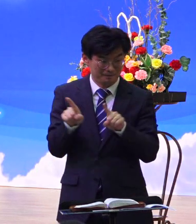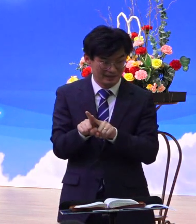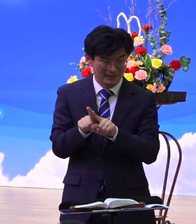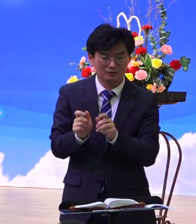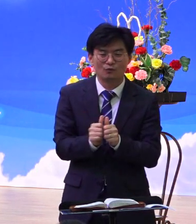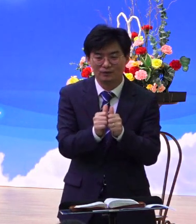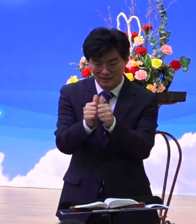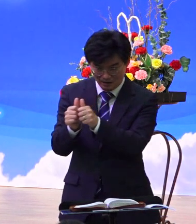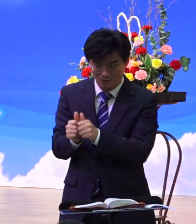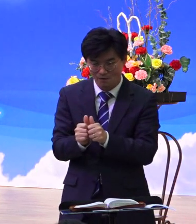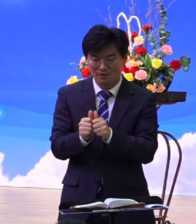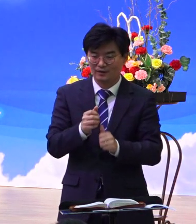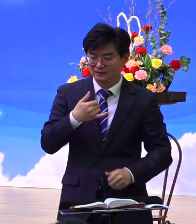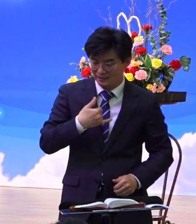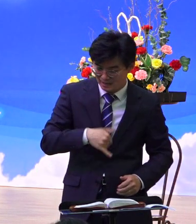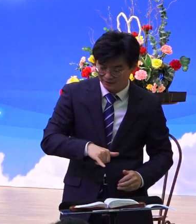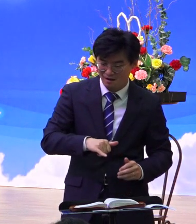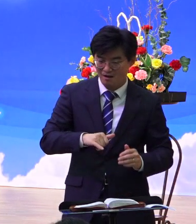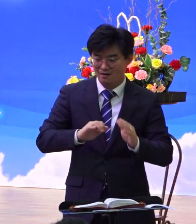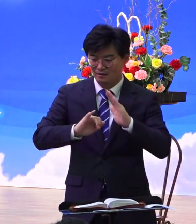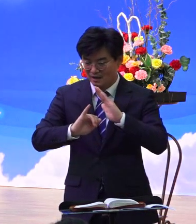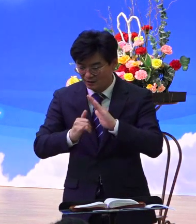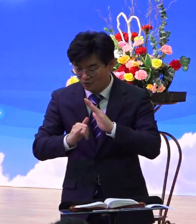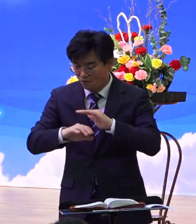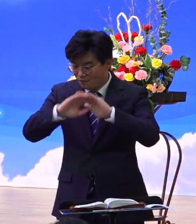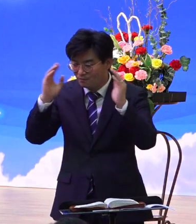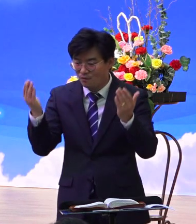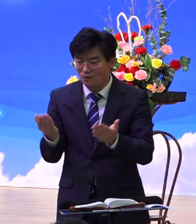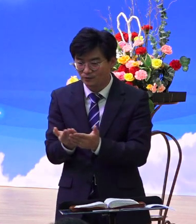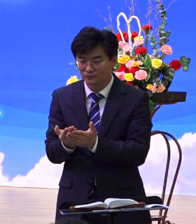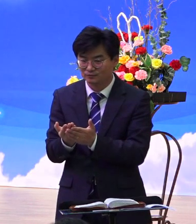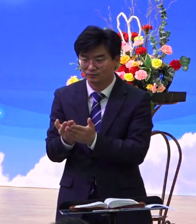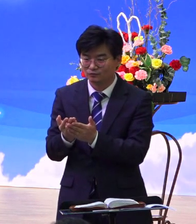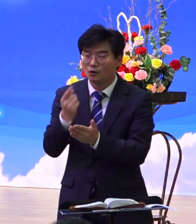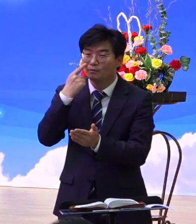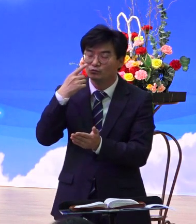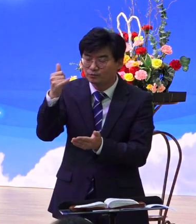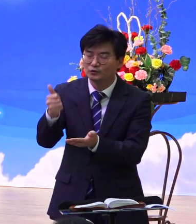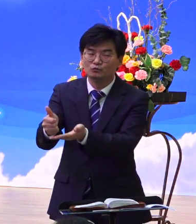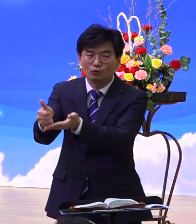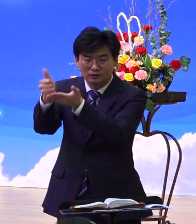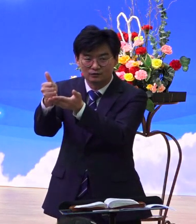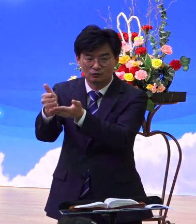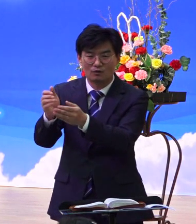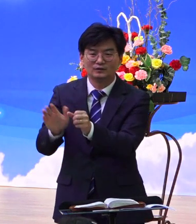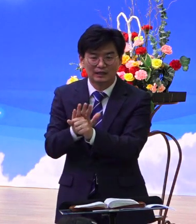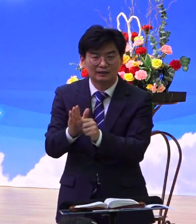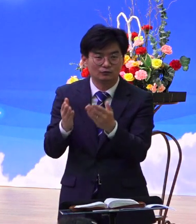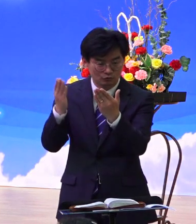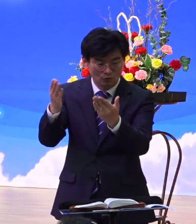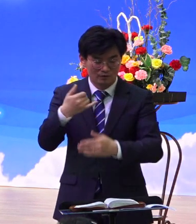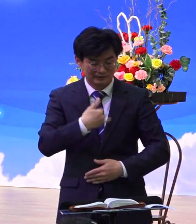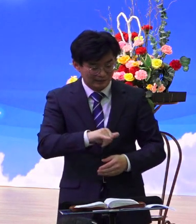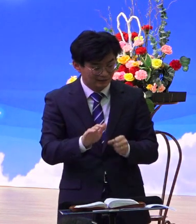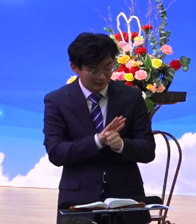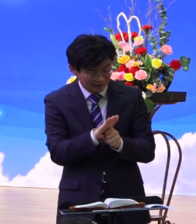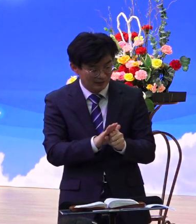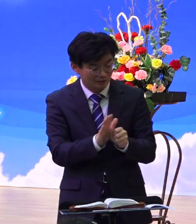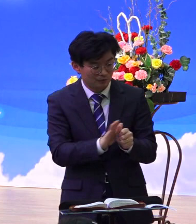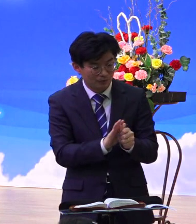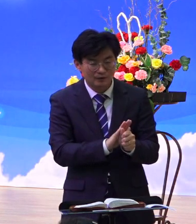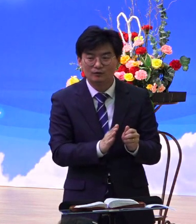축복하고 자녀들은 정말 부모님을 존경하고 사랑하고 그렇게 또